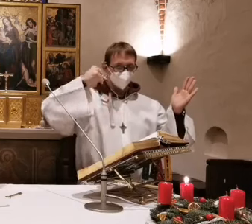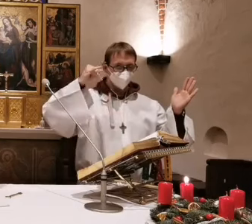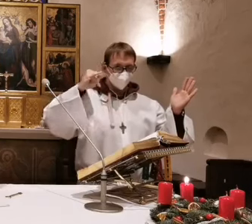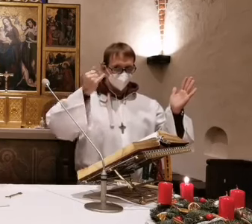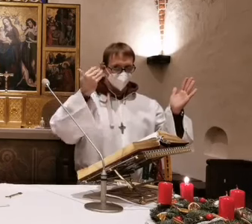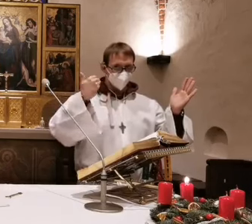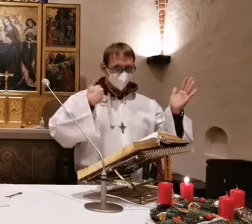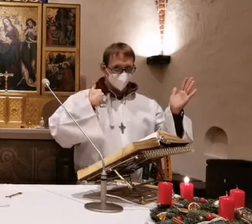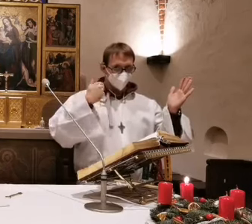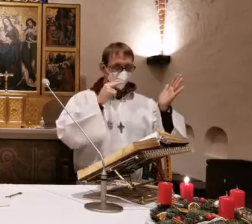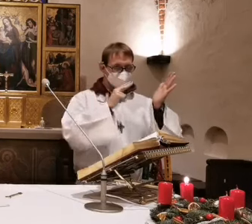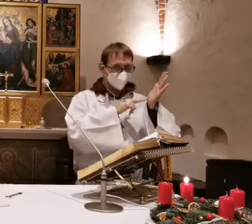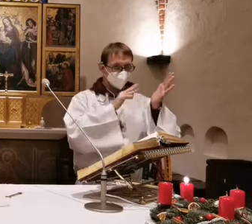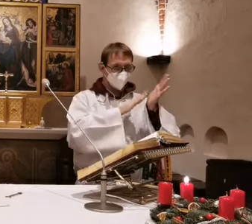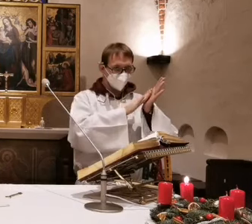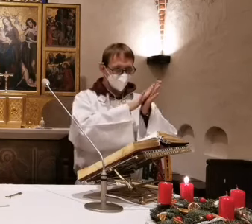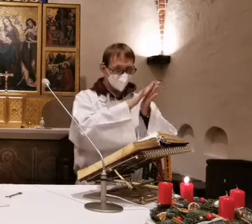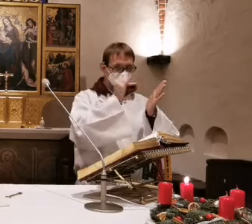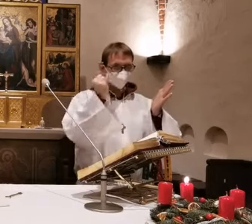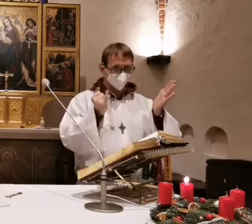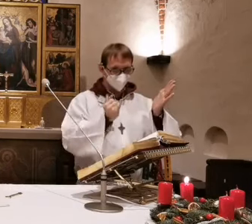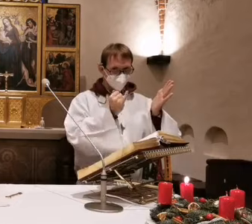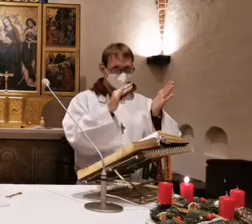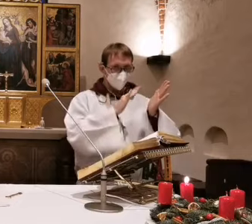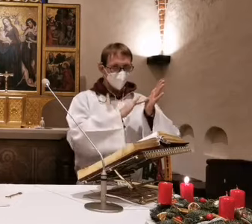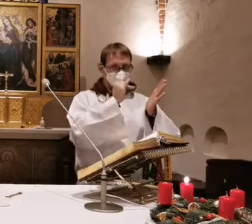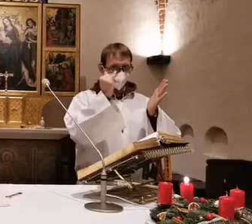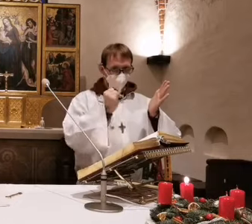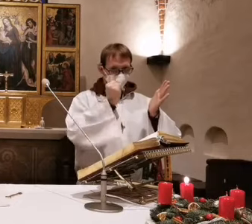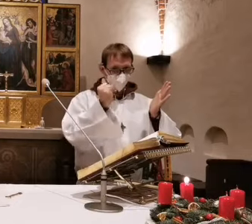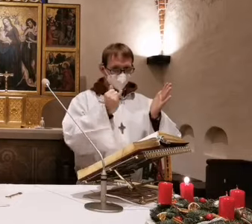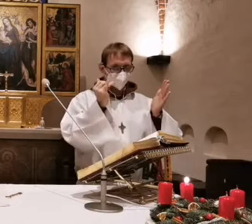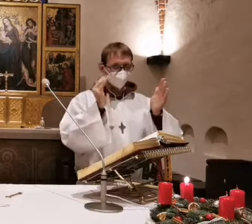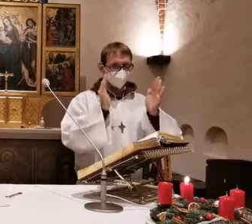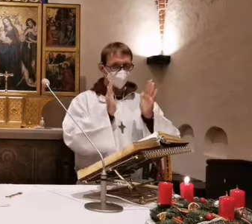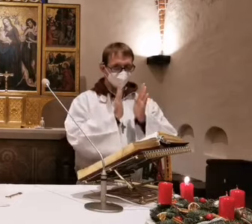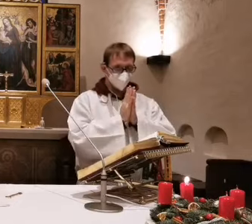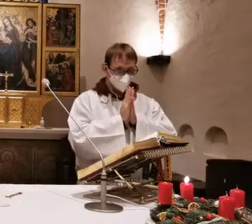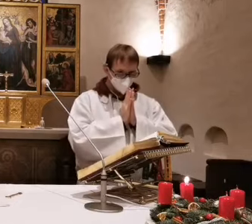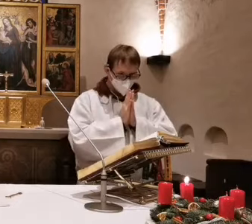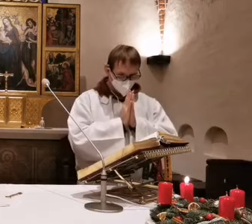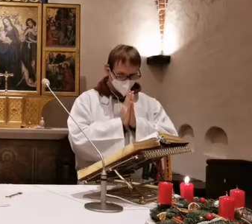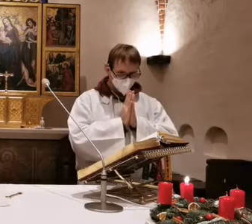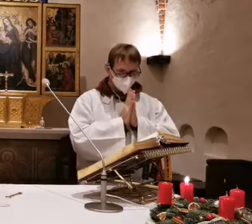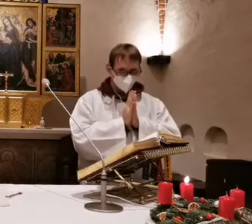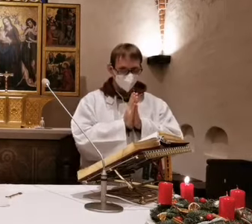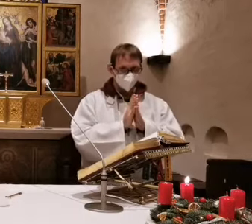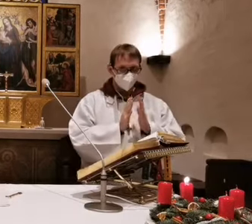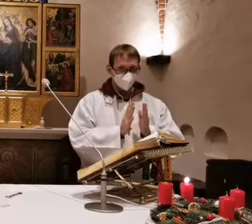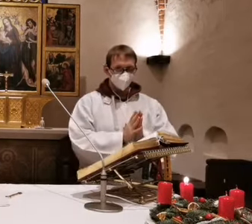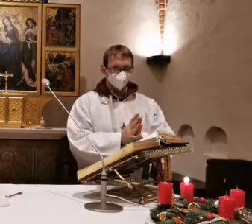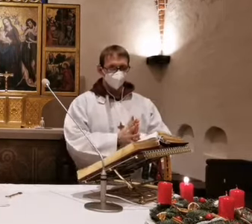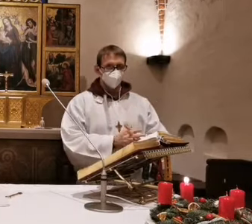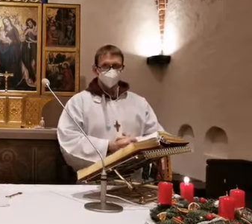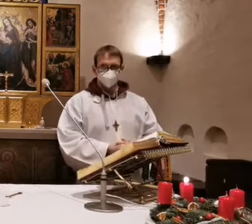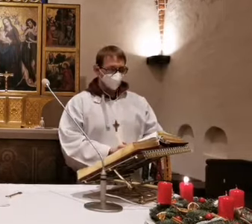Duchowi Świętemu, jak była na początku, teraz i zawsze. I na wieki wieków.